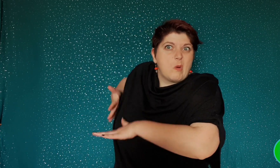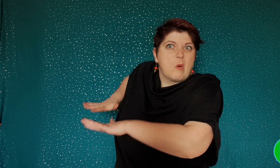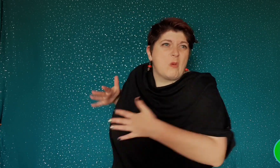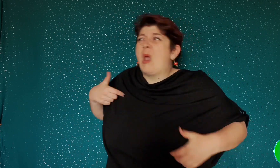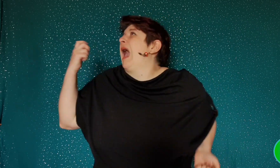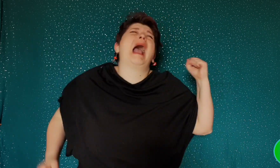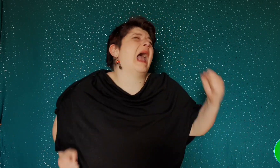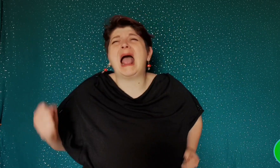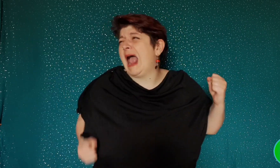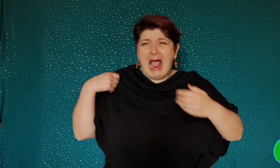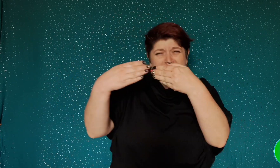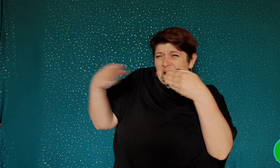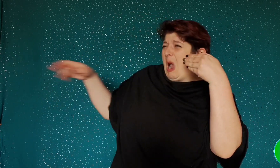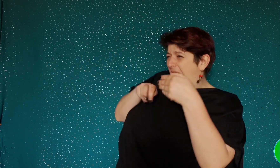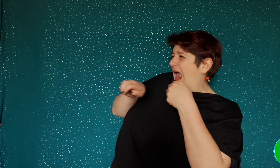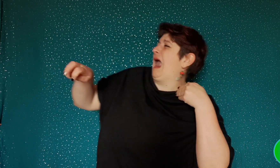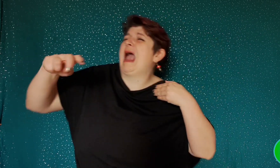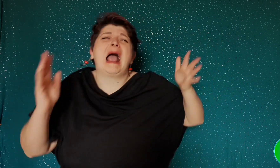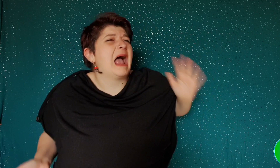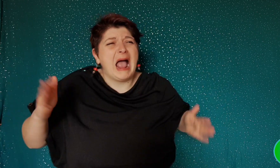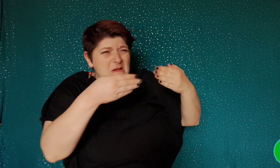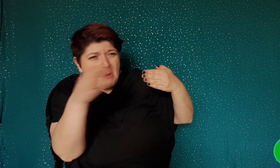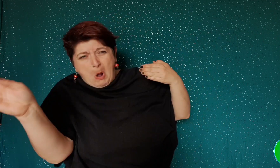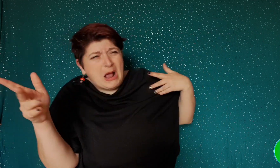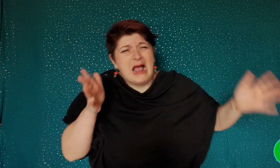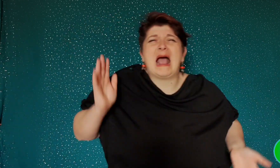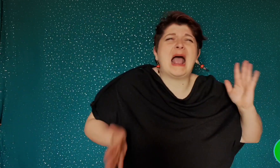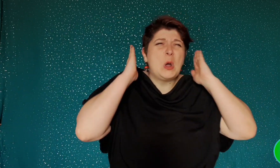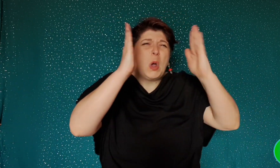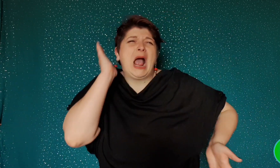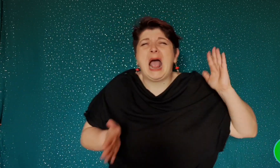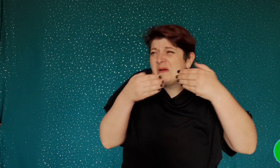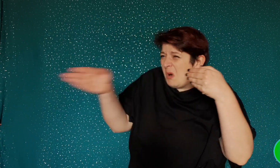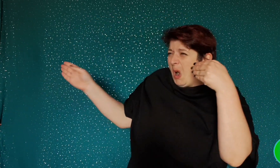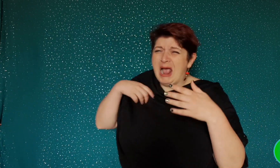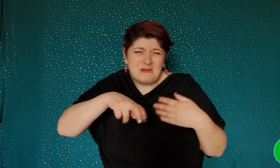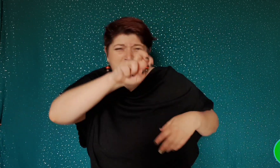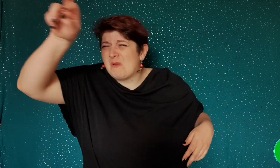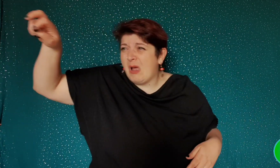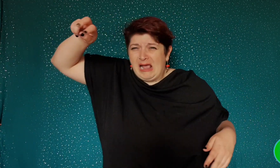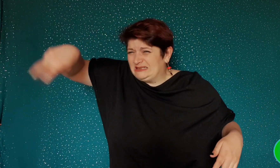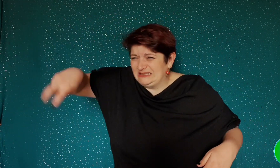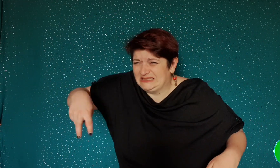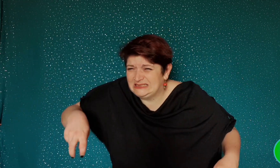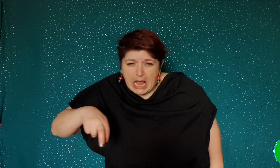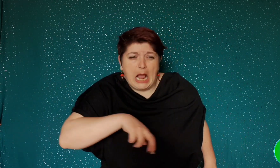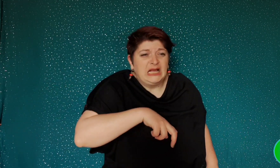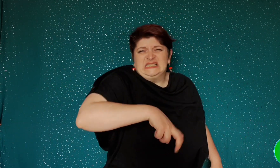J'ai entendu quelque chose derrière moi, j'ai couru d'une pièce à l'autre et le long des couloirs. J'ai